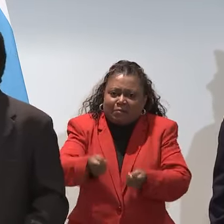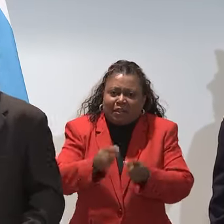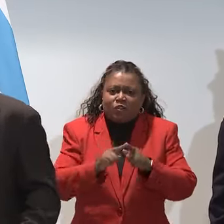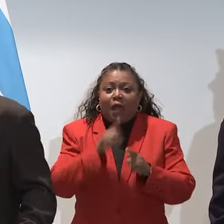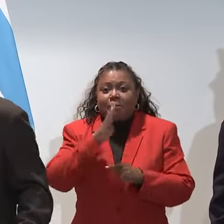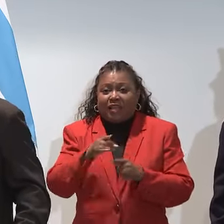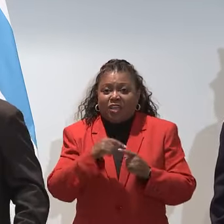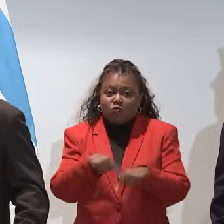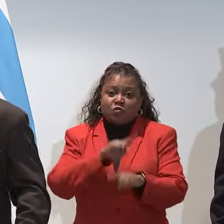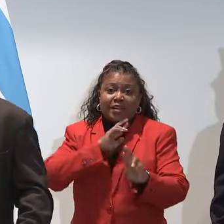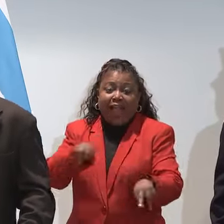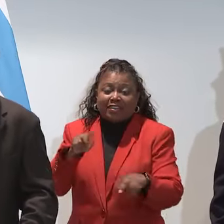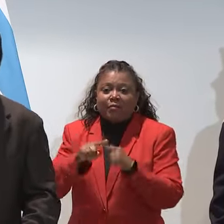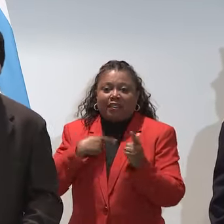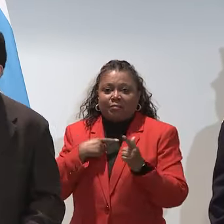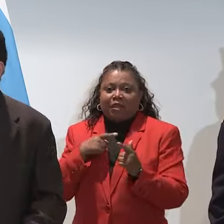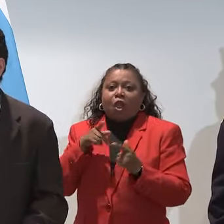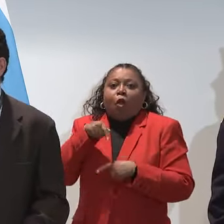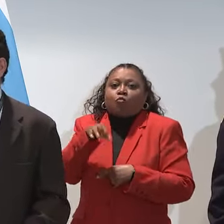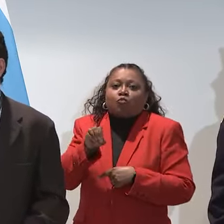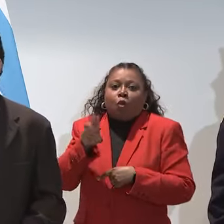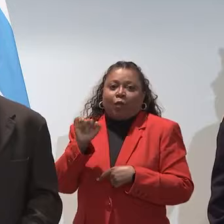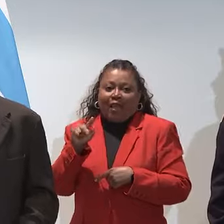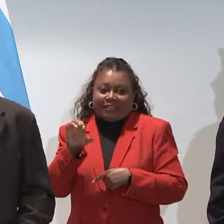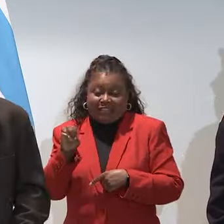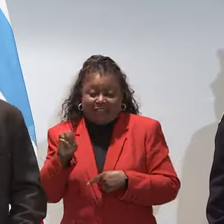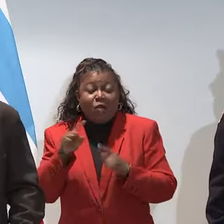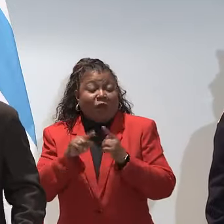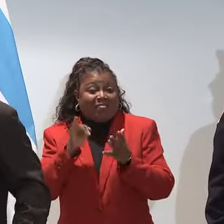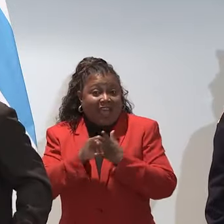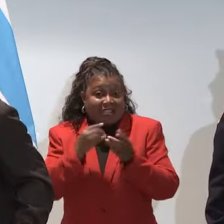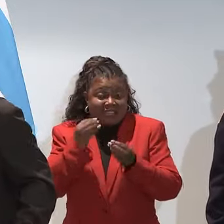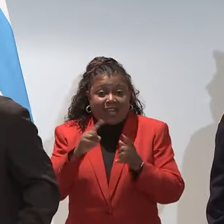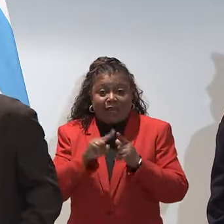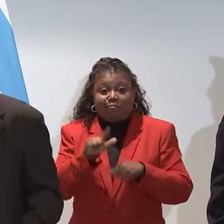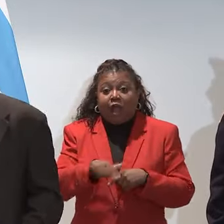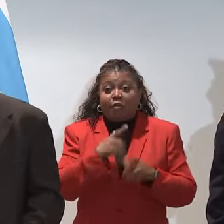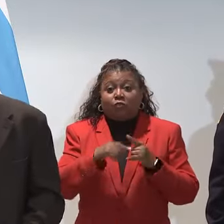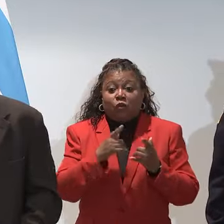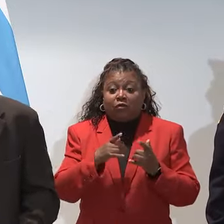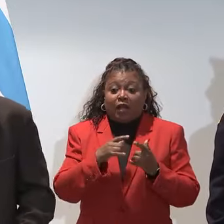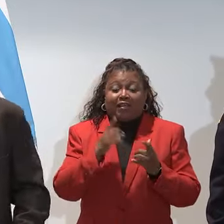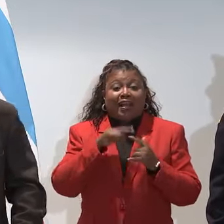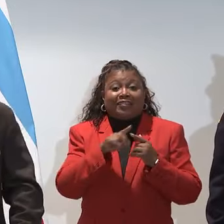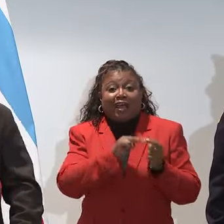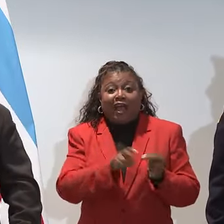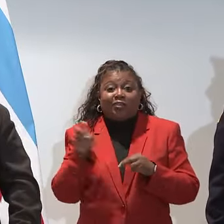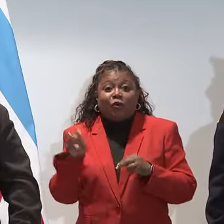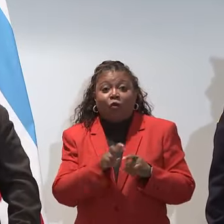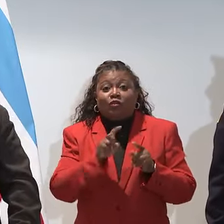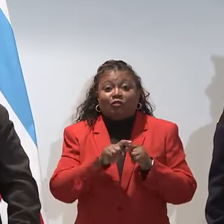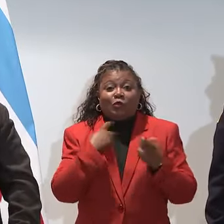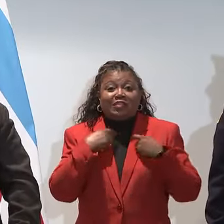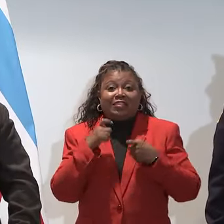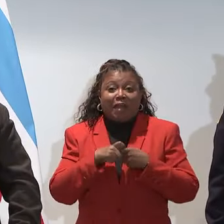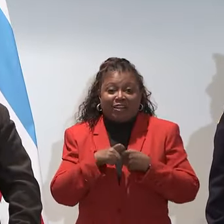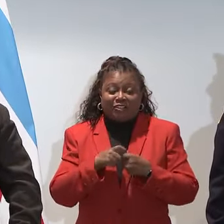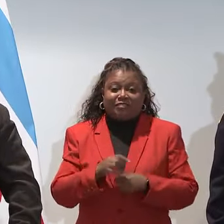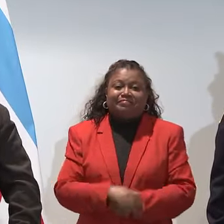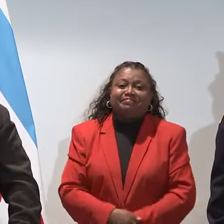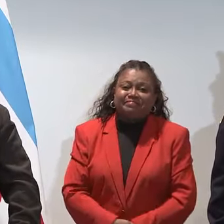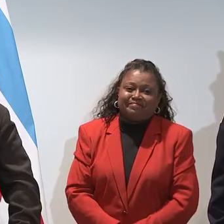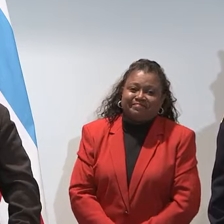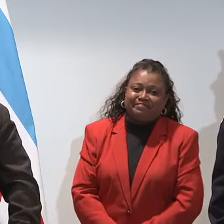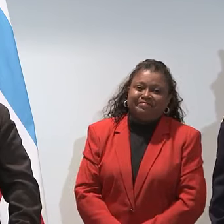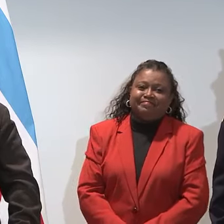on being reactive than being proactive. With that being said, I'm going to slide over to Spanish. Mi nombre